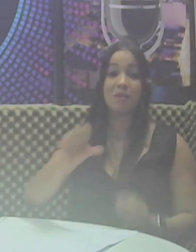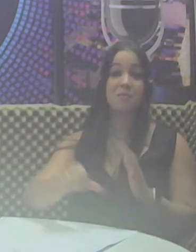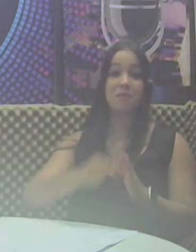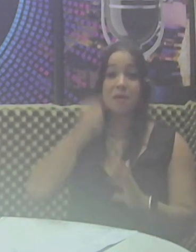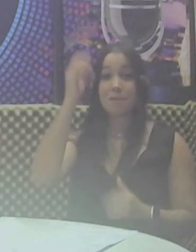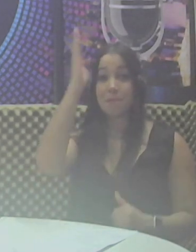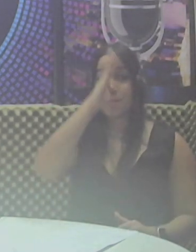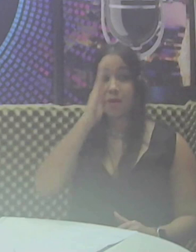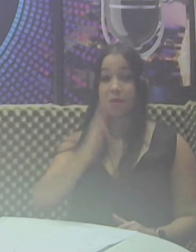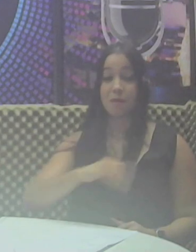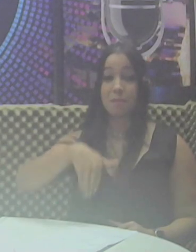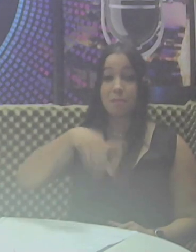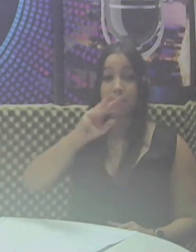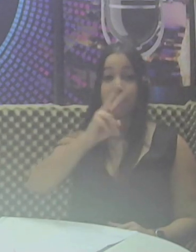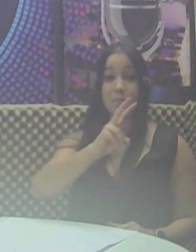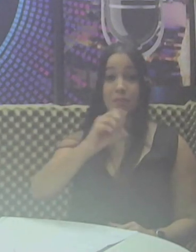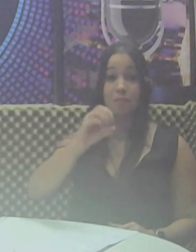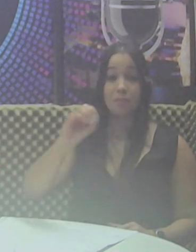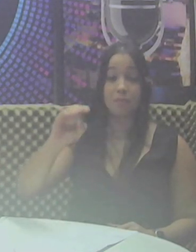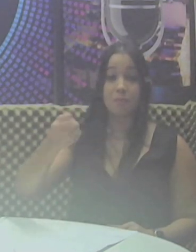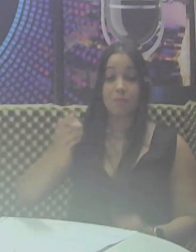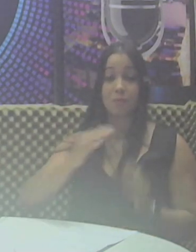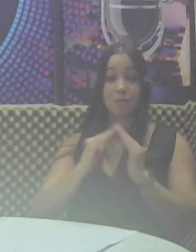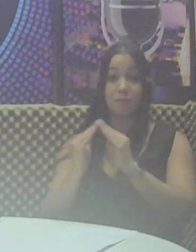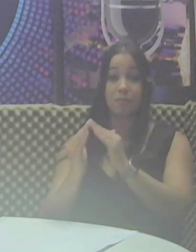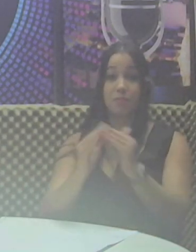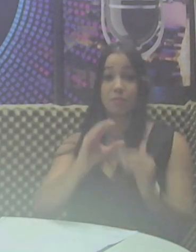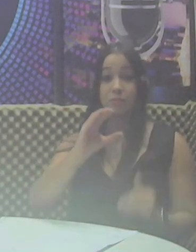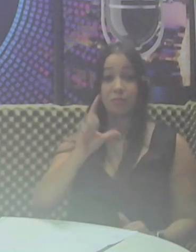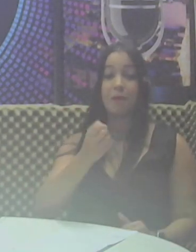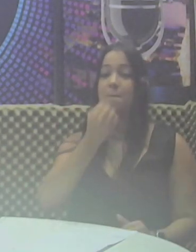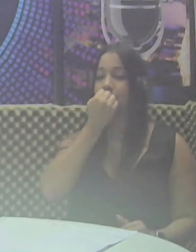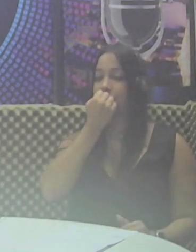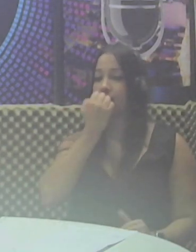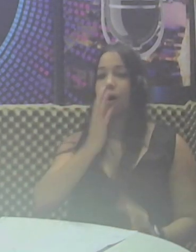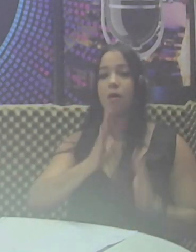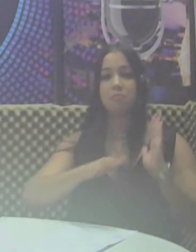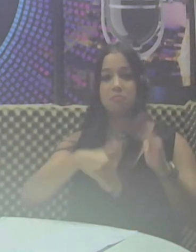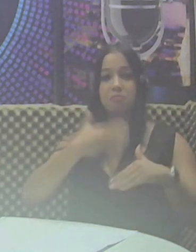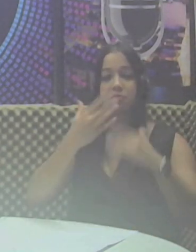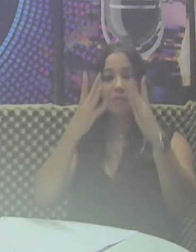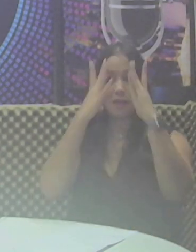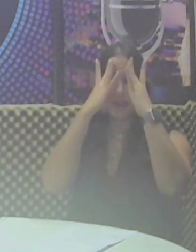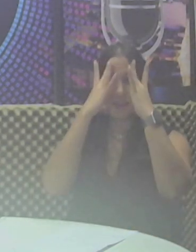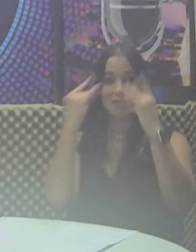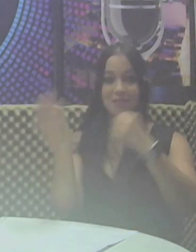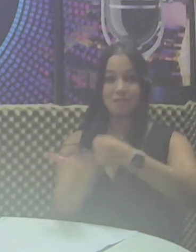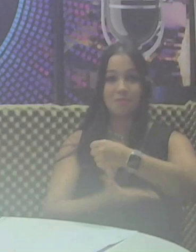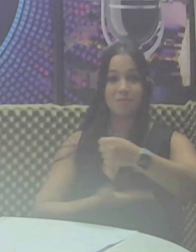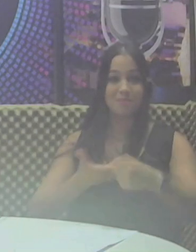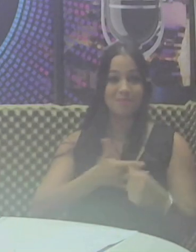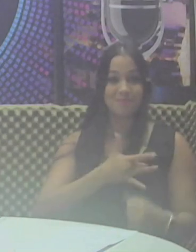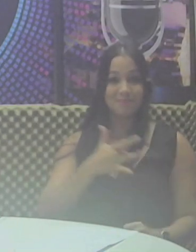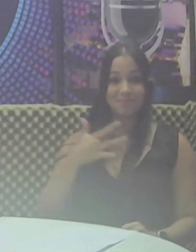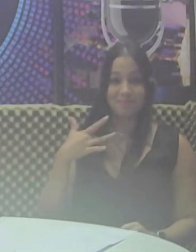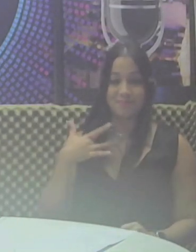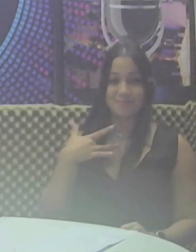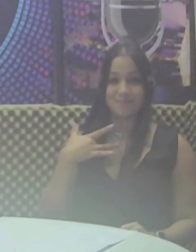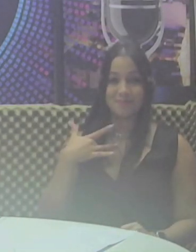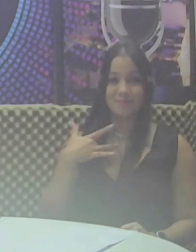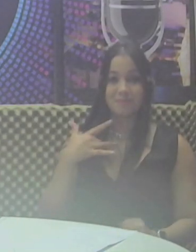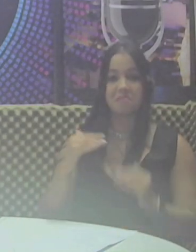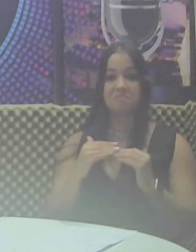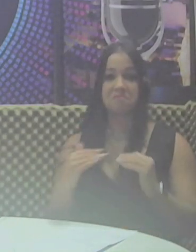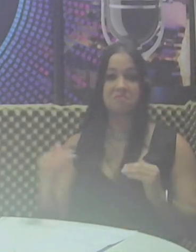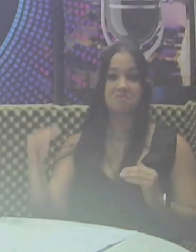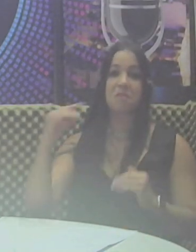mil habitantes, classificadas com bom desempenho na atenção primária à saúde, estando à frente das mineiras Belo